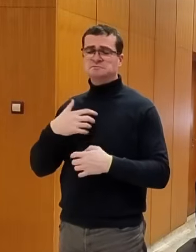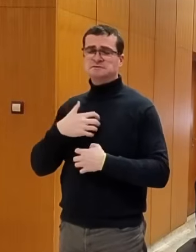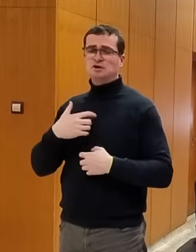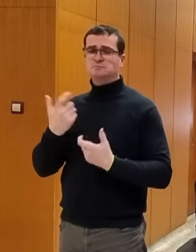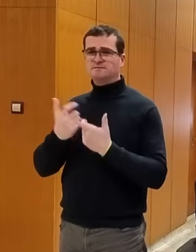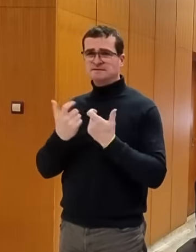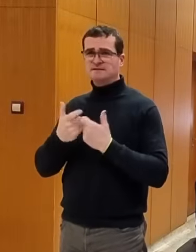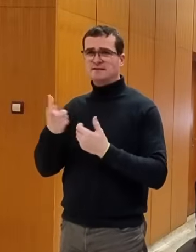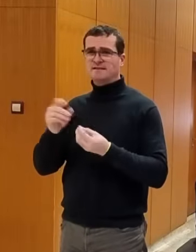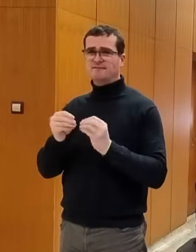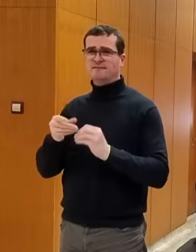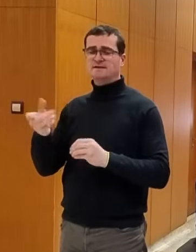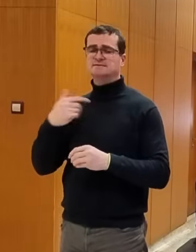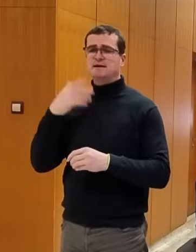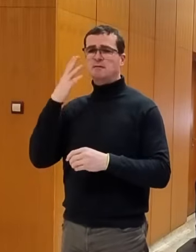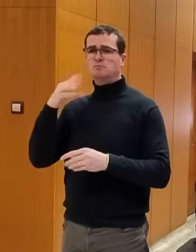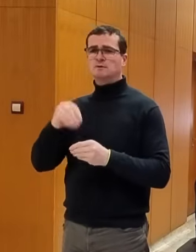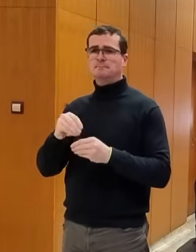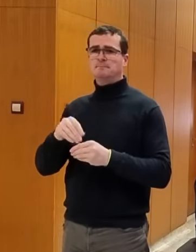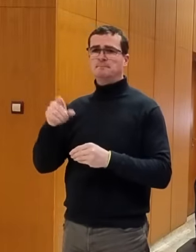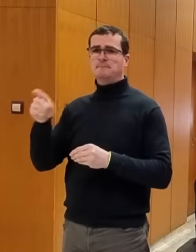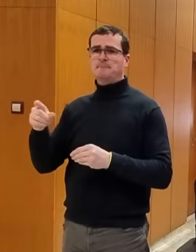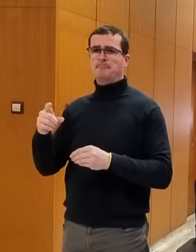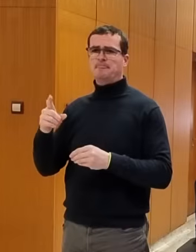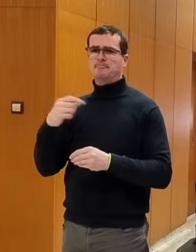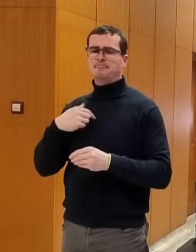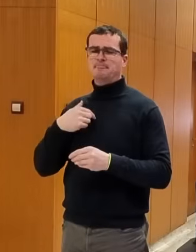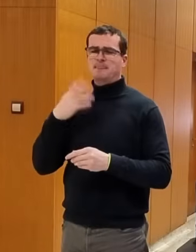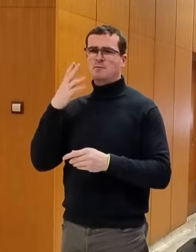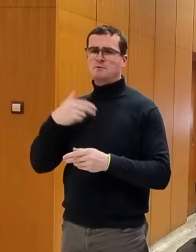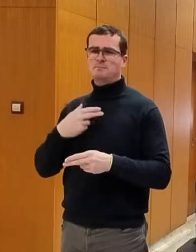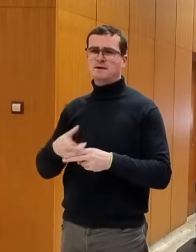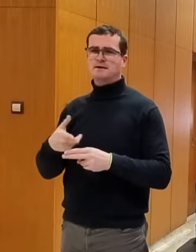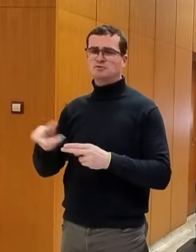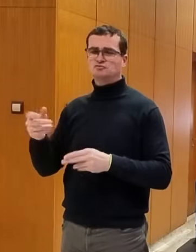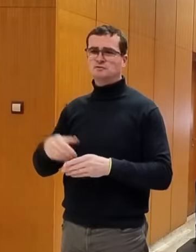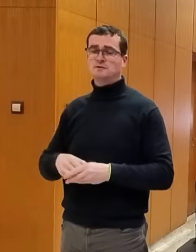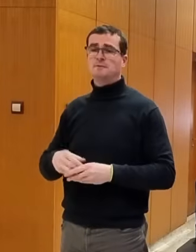snažiť vysvetľovať tieto veci a budeme na to patričným spôsobom reagovať.